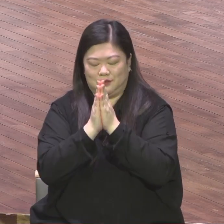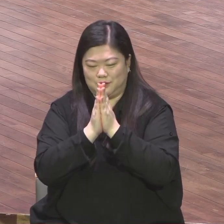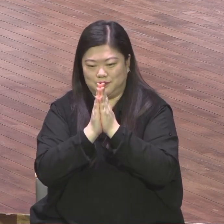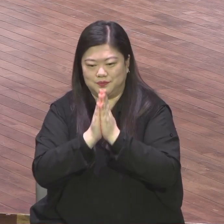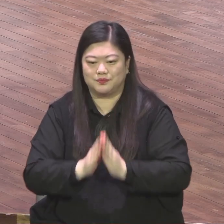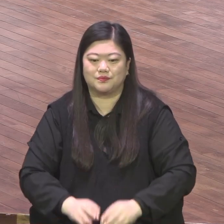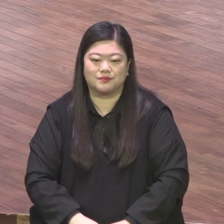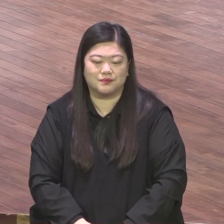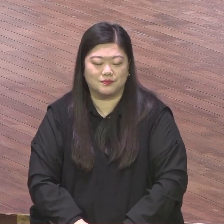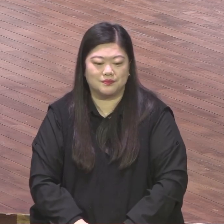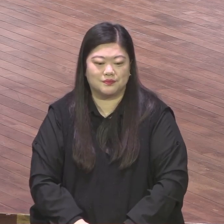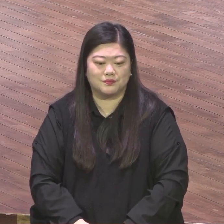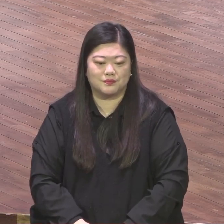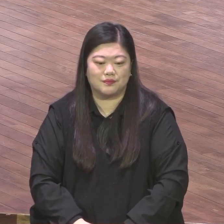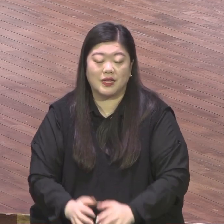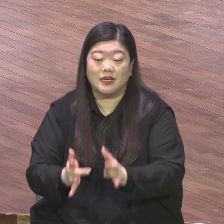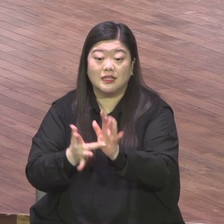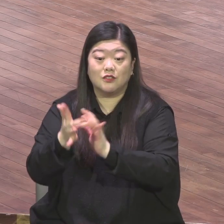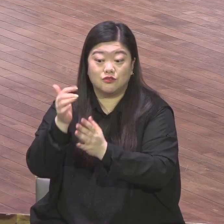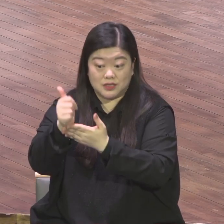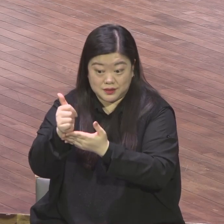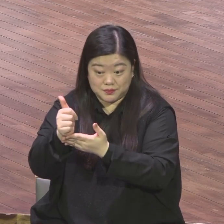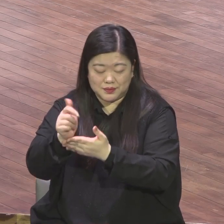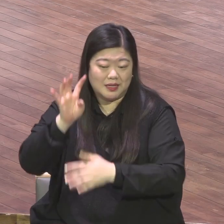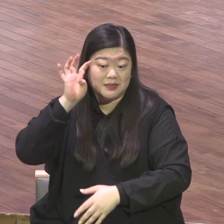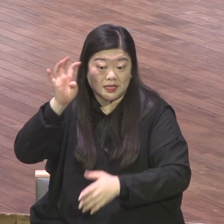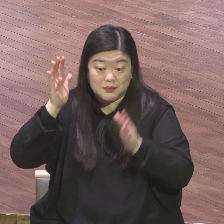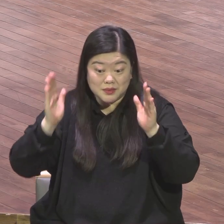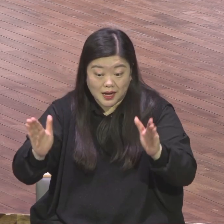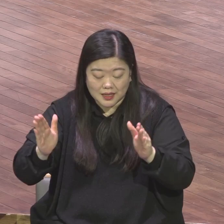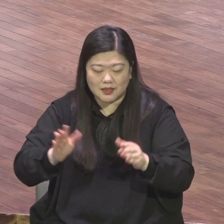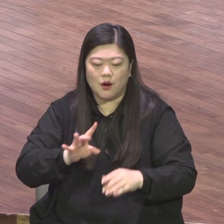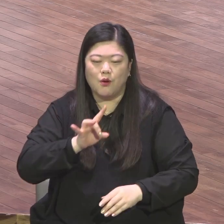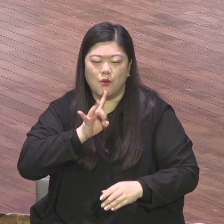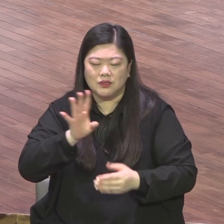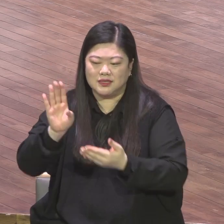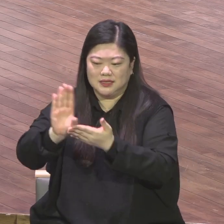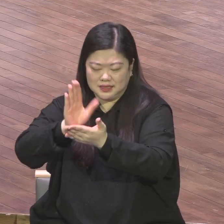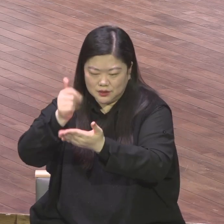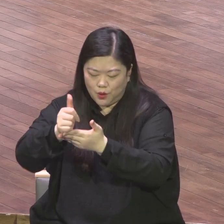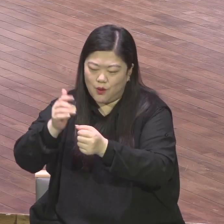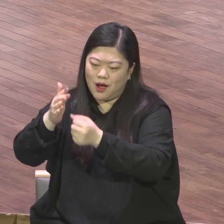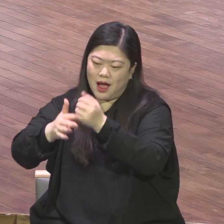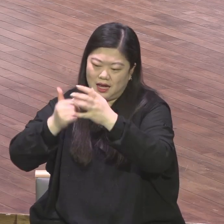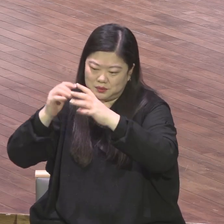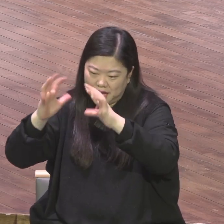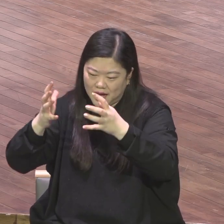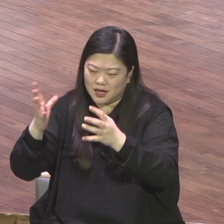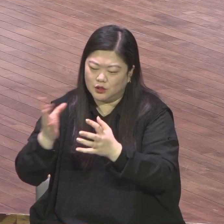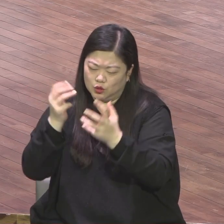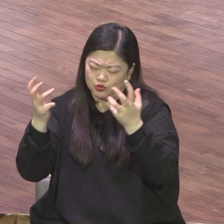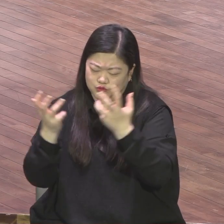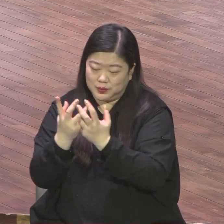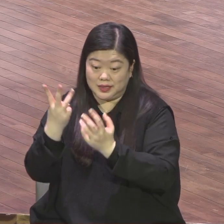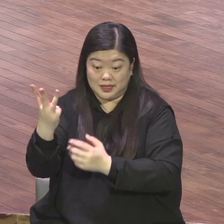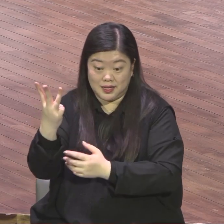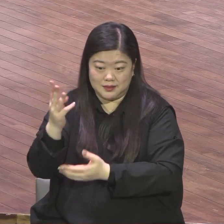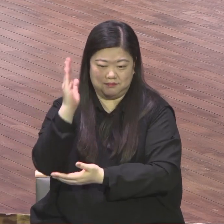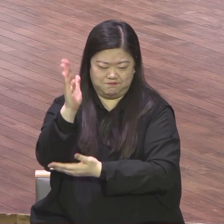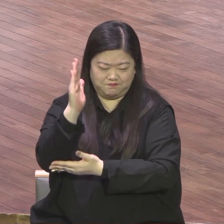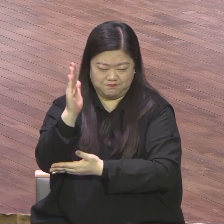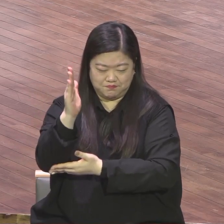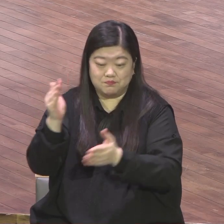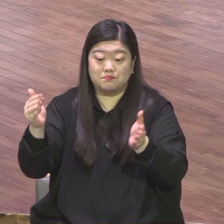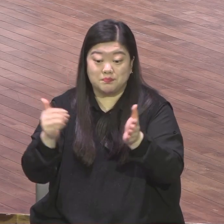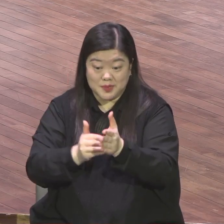마지막 강단을 통해서 오직 그리스도, 오직 하나님 나라, 오직 성령 충만을 제자들에게 심어준 이후에